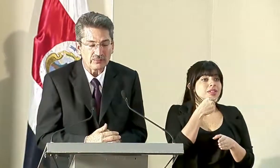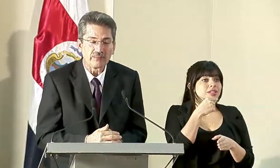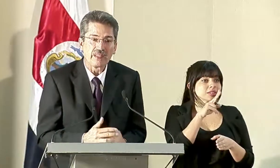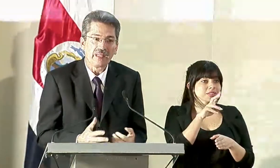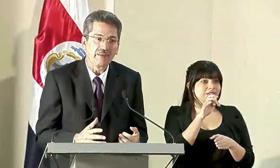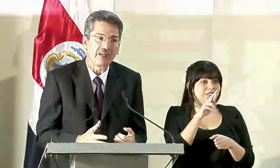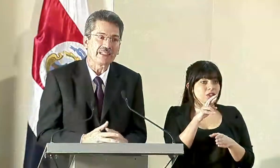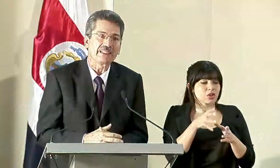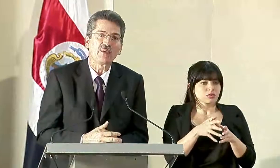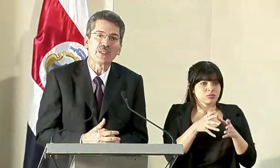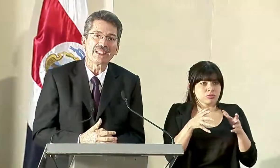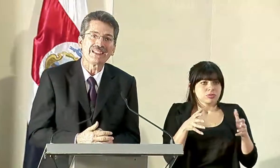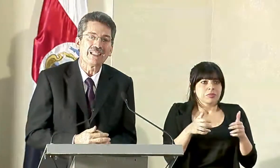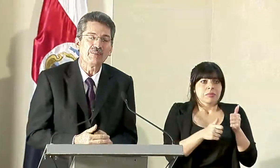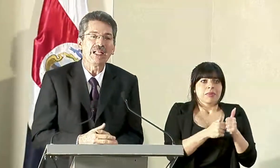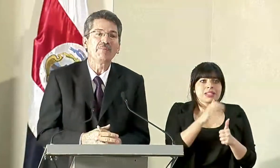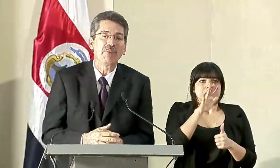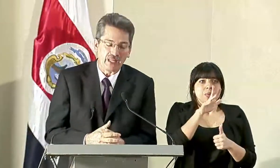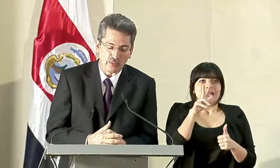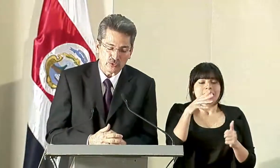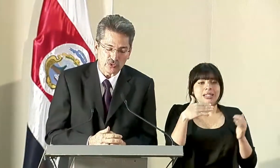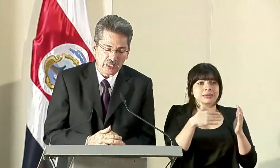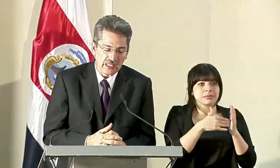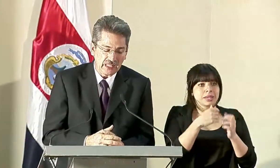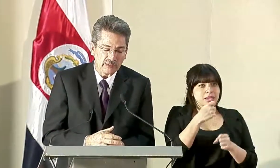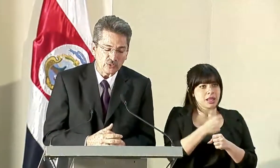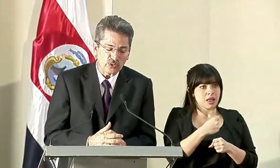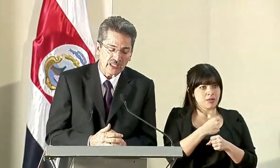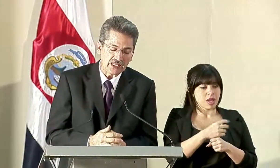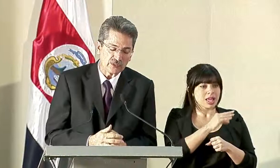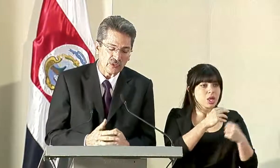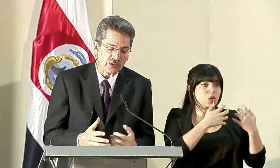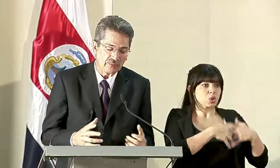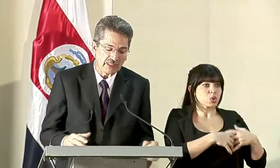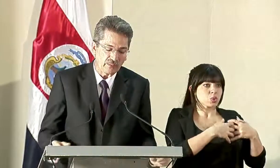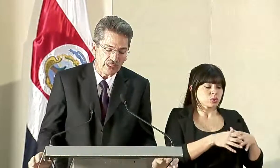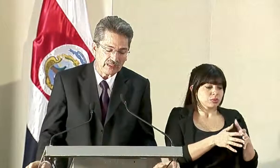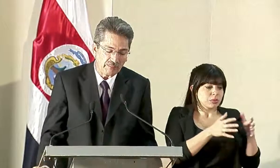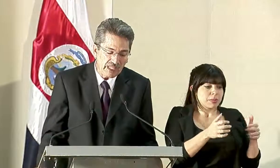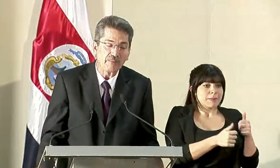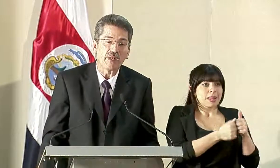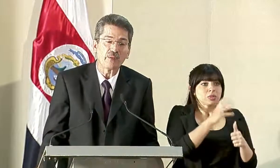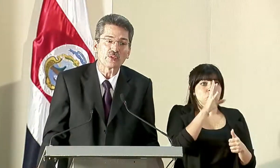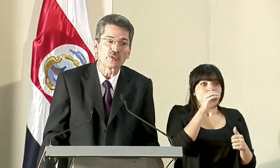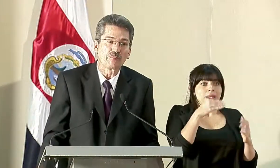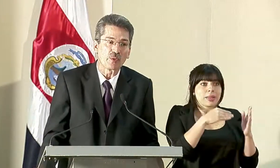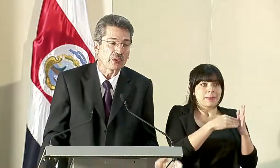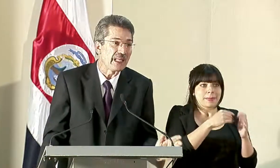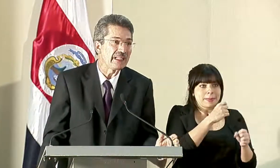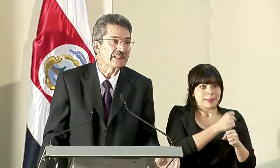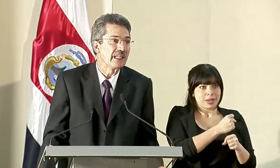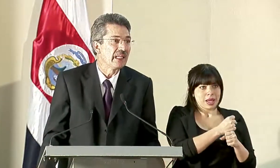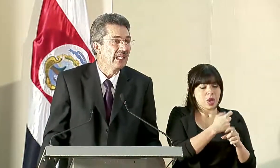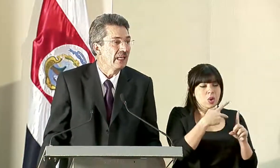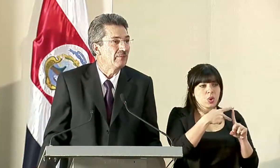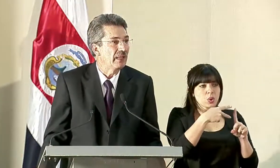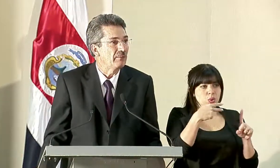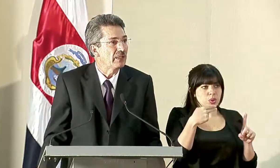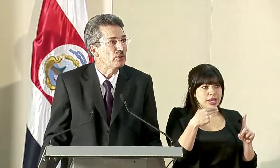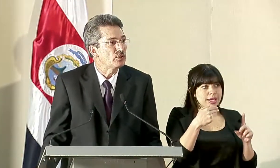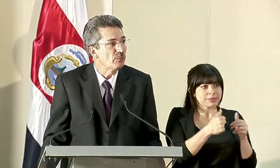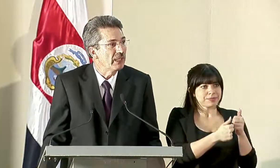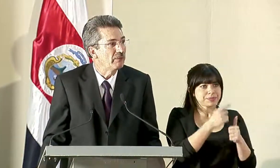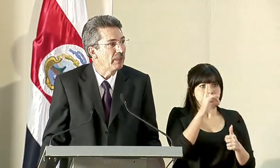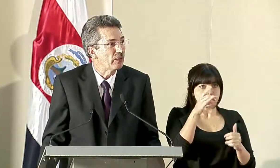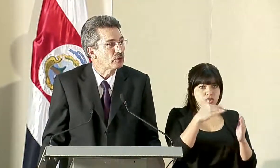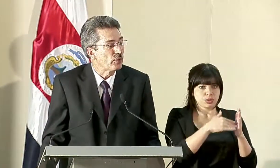creció en más de 53.000 empleos y la industria creció en más de 40.000 empleos, hoteles en